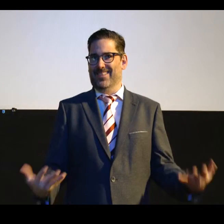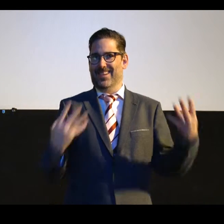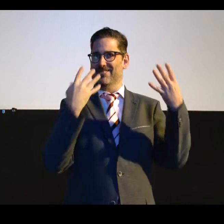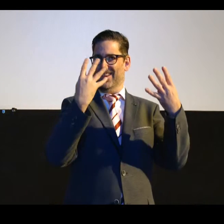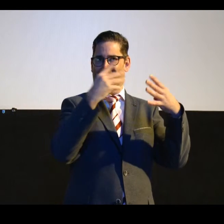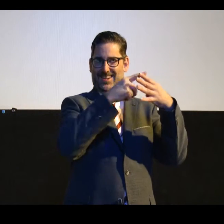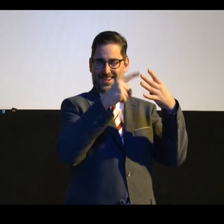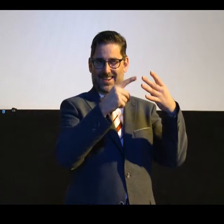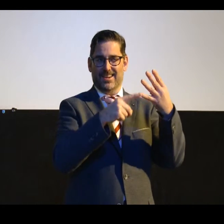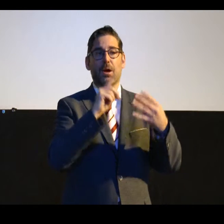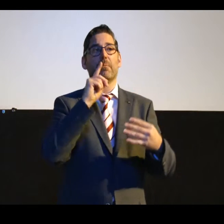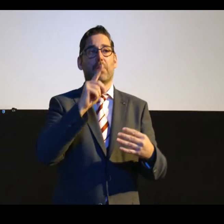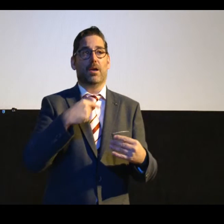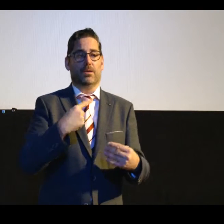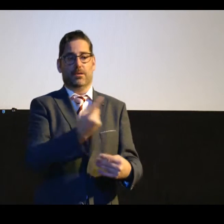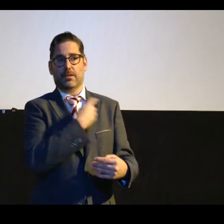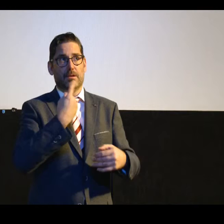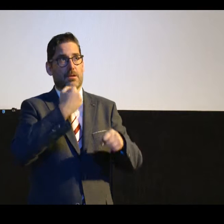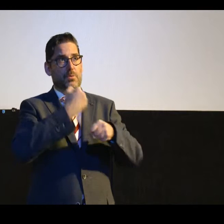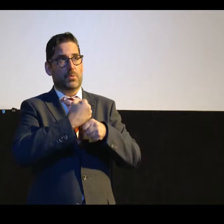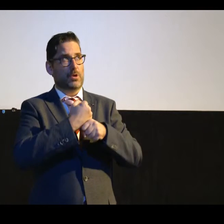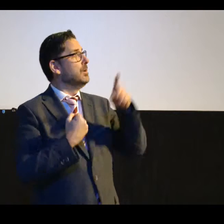Próximamente será en Eslovaquia.